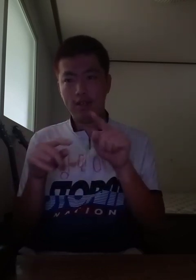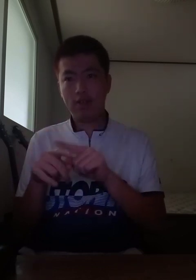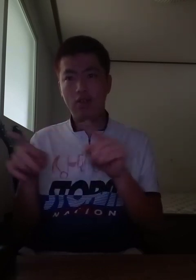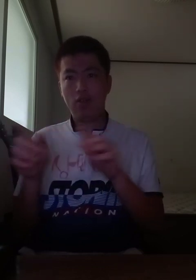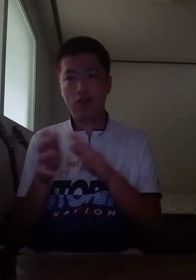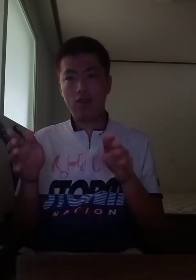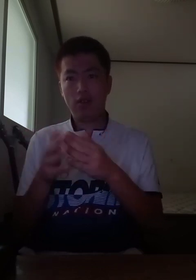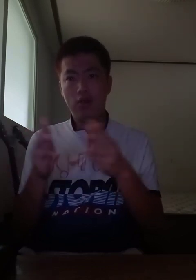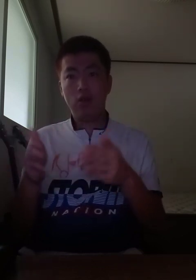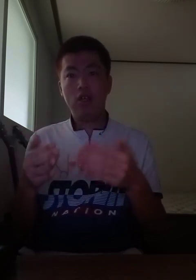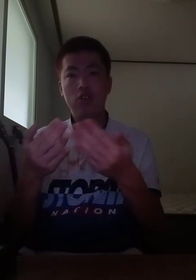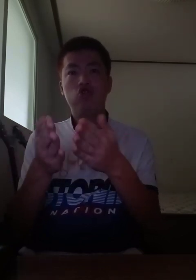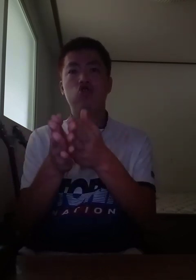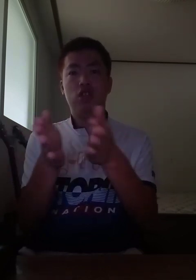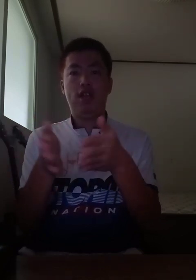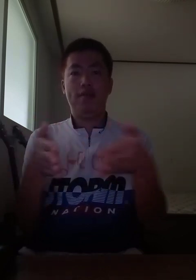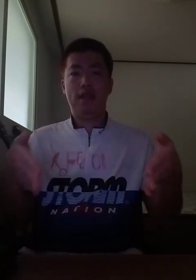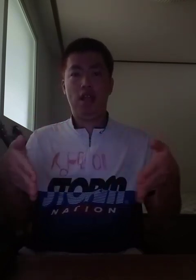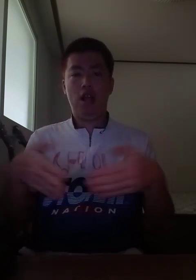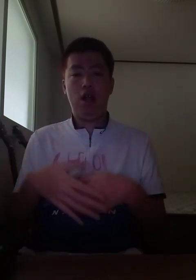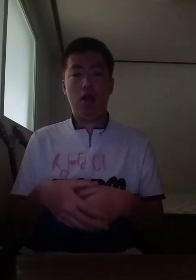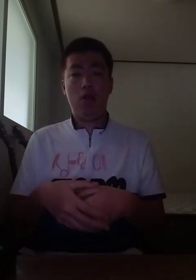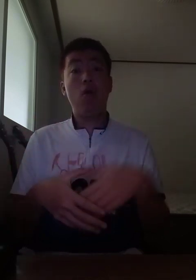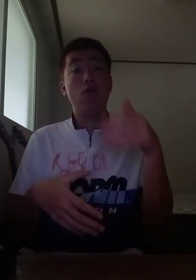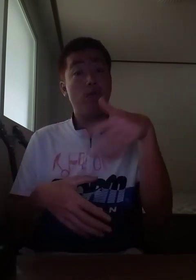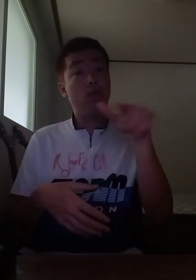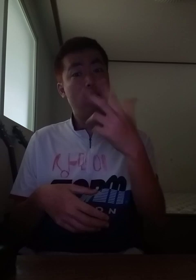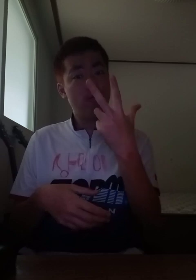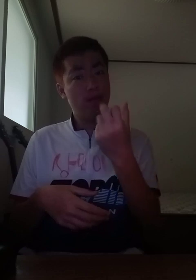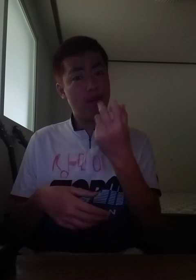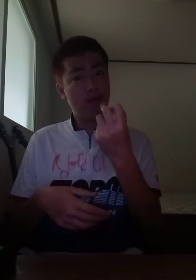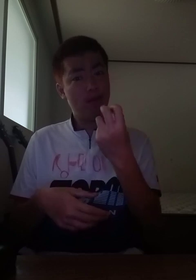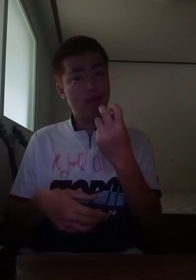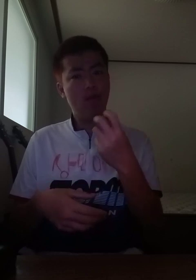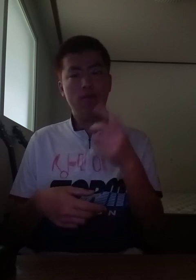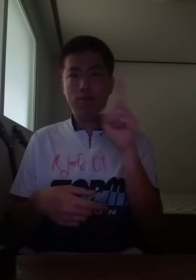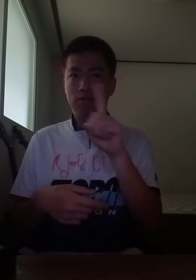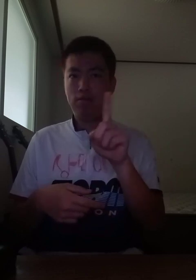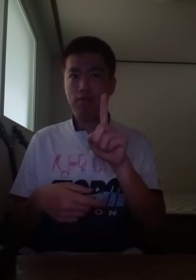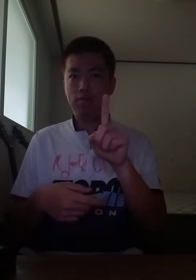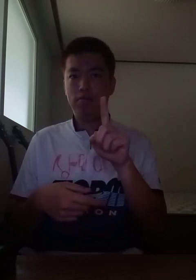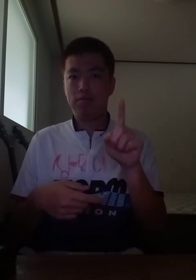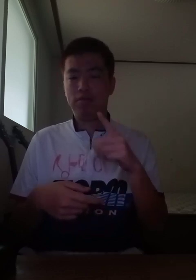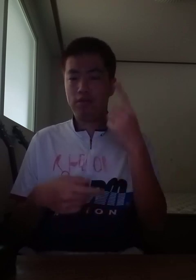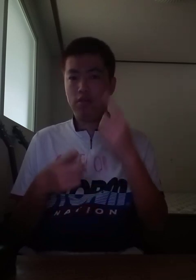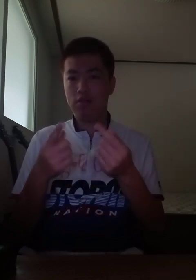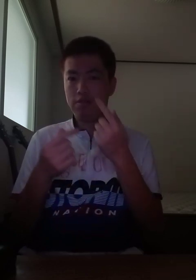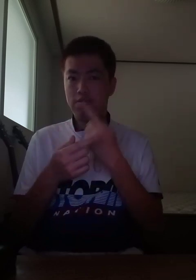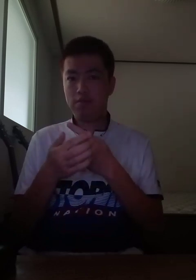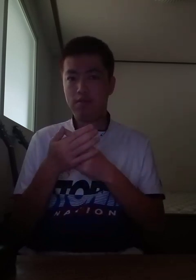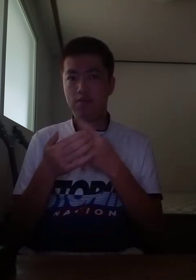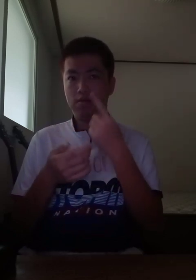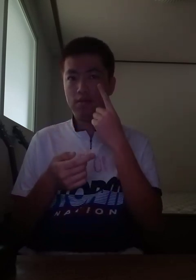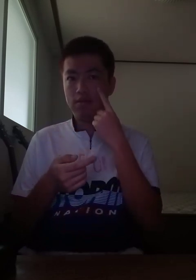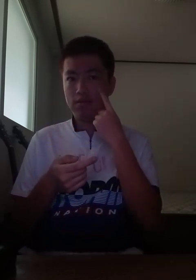일어난 곳과 인접한 주택가입니다. 이곳에도 이렇게 비상벨이 있는데요. 어떤 시스템으로 운영이 되고 있는지 제가